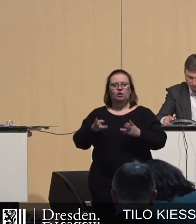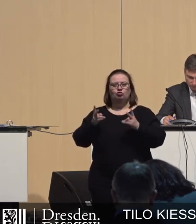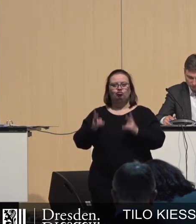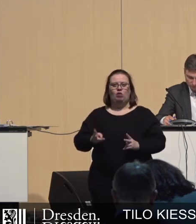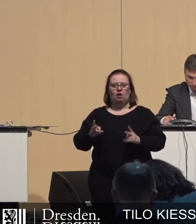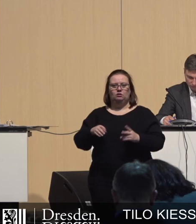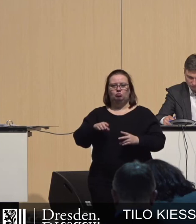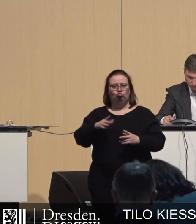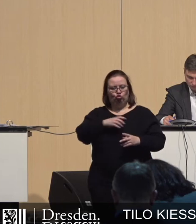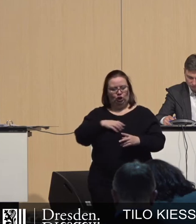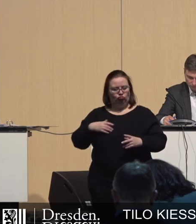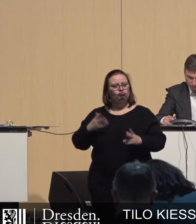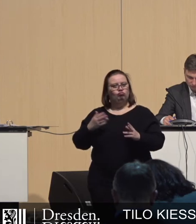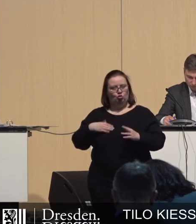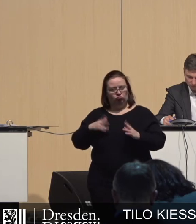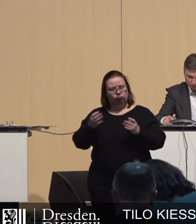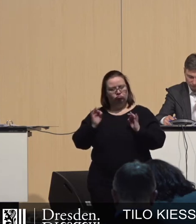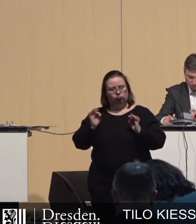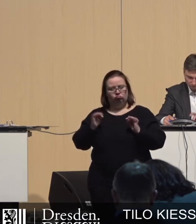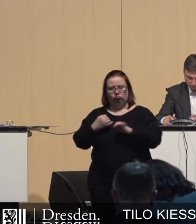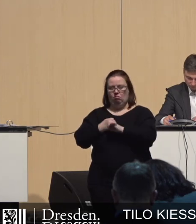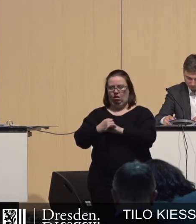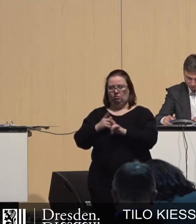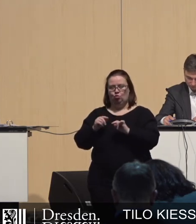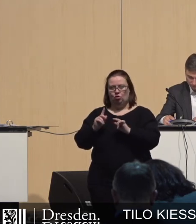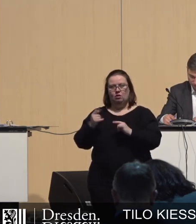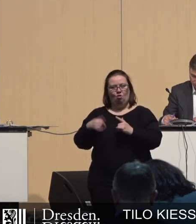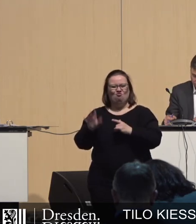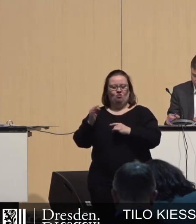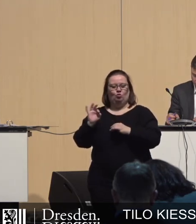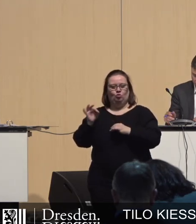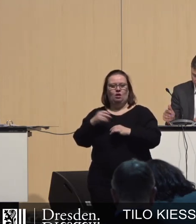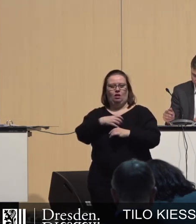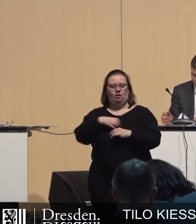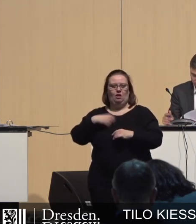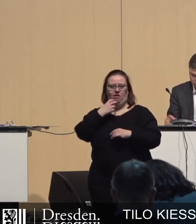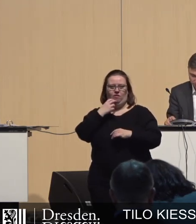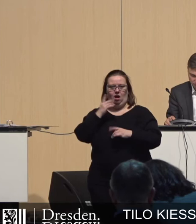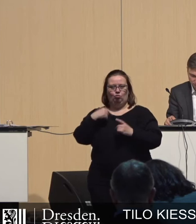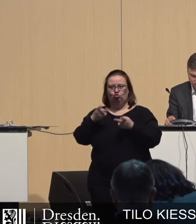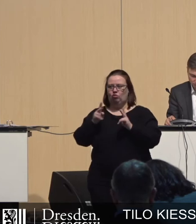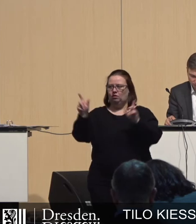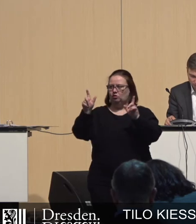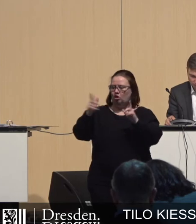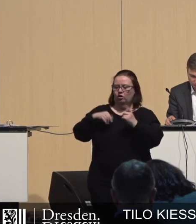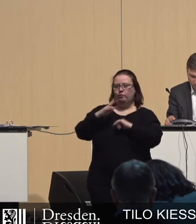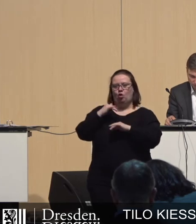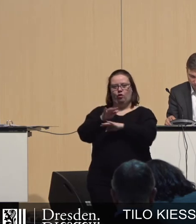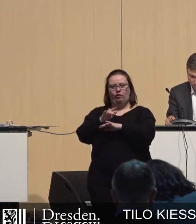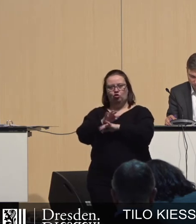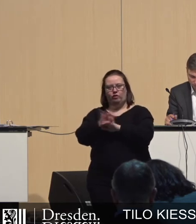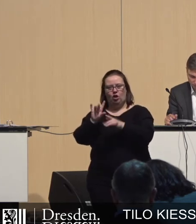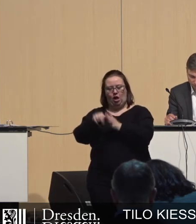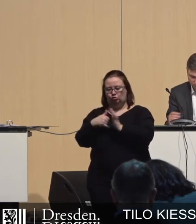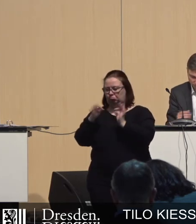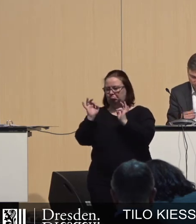außerordentlich verantwortungsvoll wahrgenommen worden ist, zeigt ja die wunderbare Stellung der Drehwag in der Stadtgesellschaft und ihrer wirtschaftlichen Leistung heute.